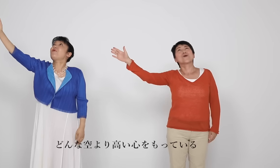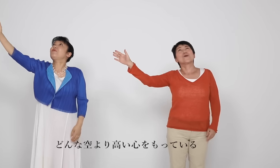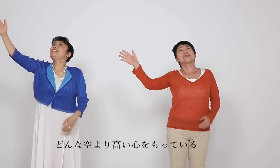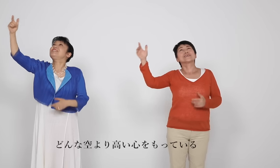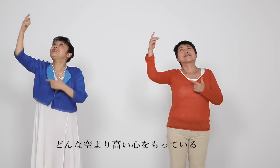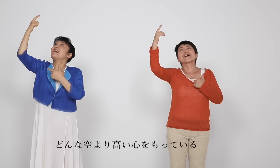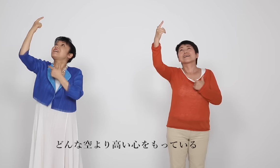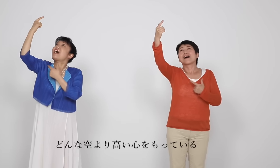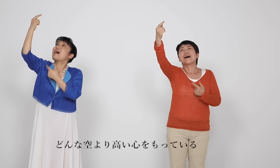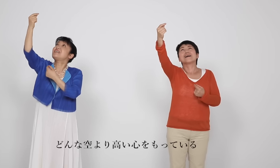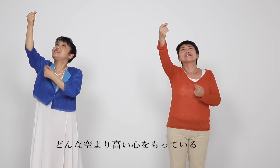より高い